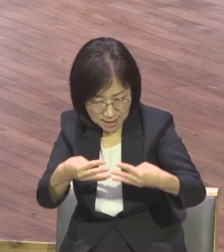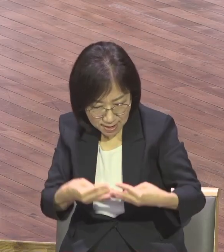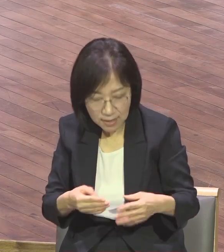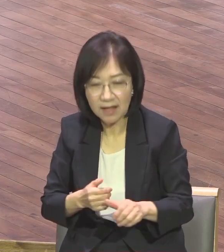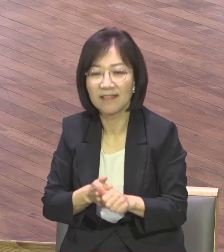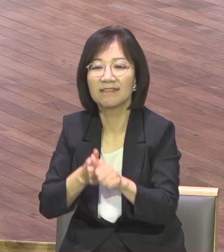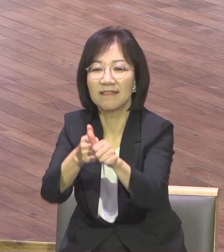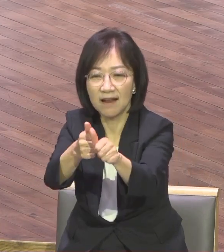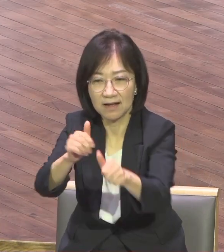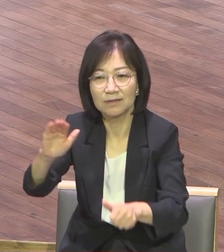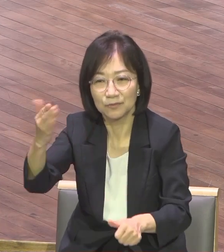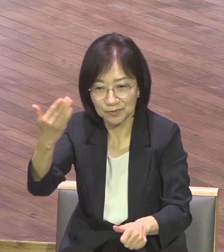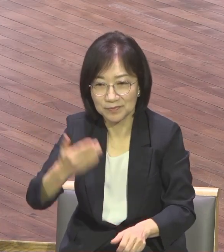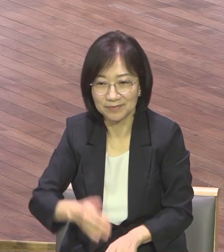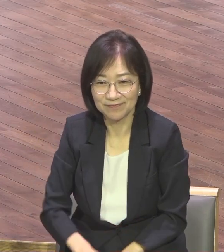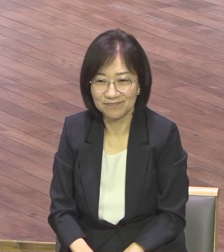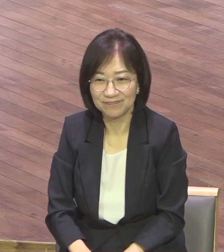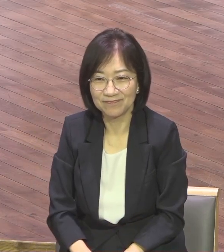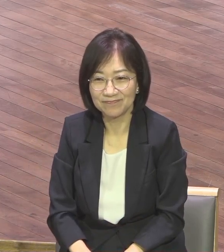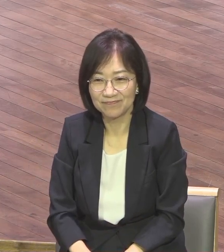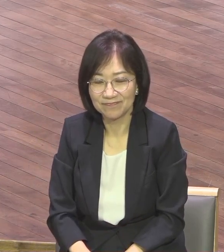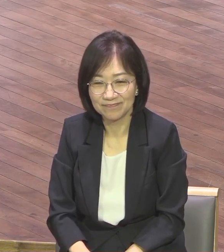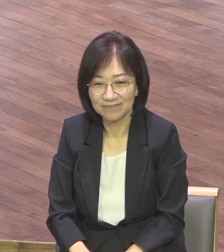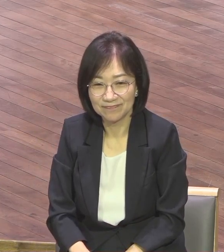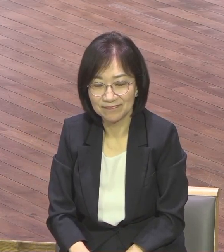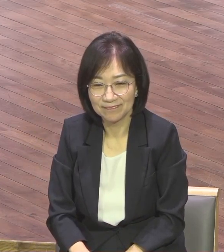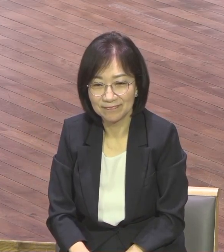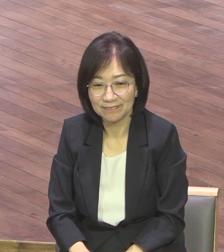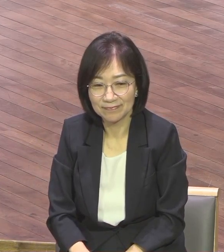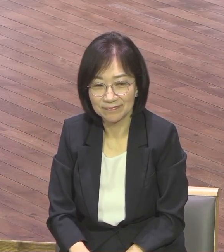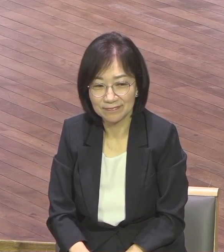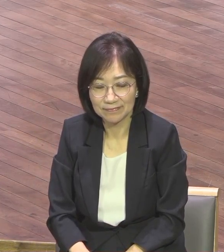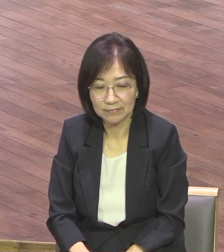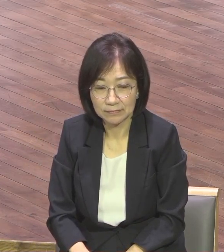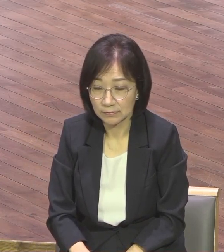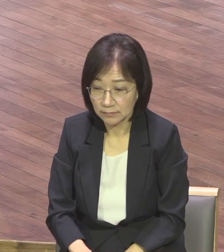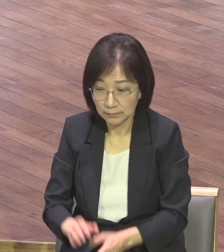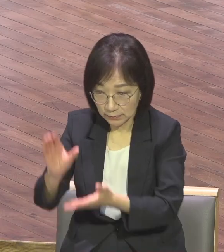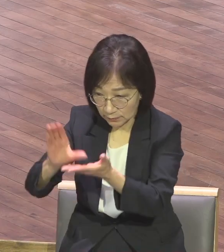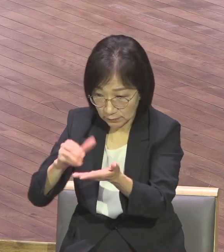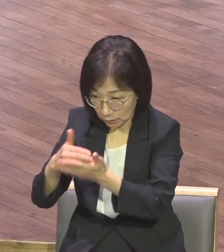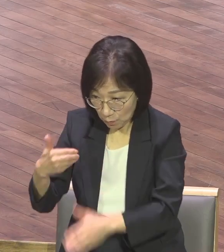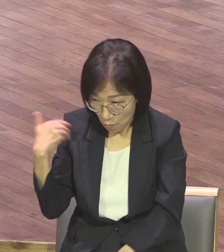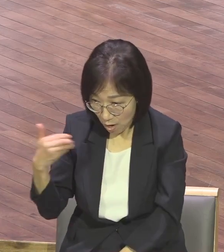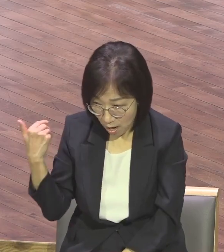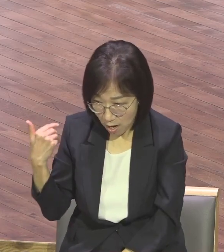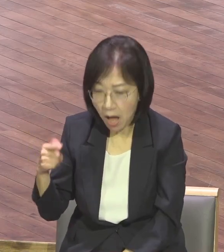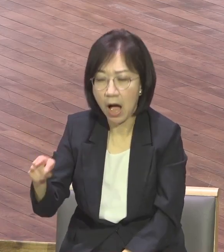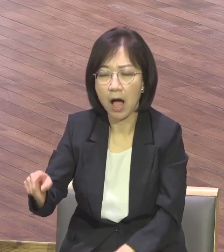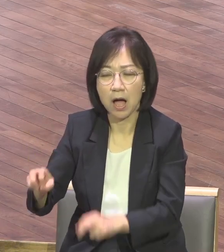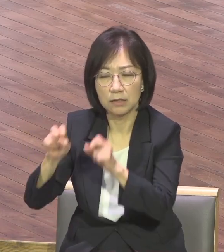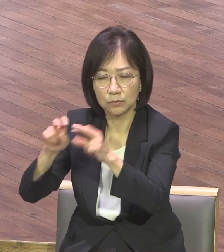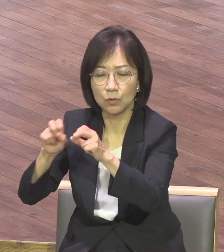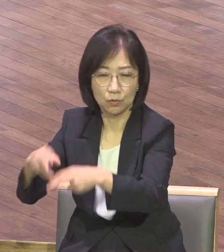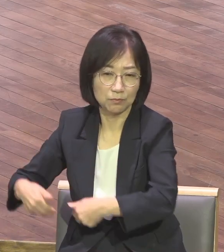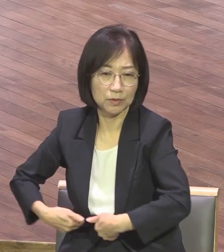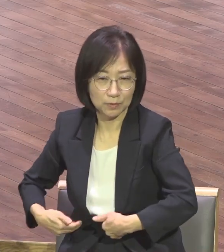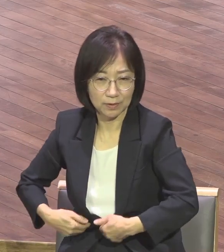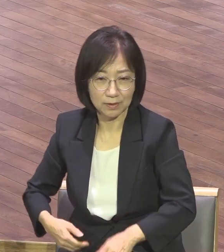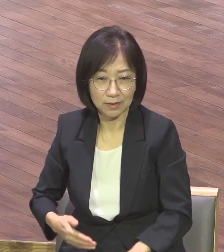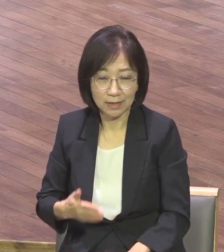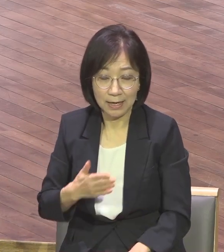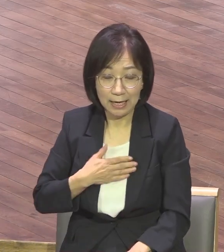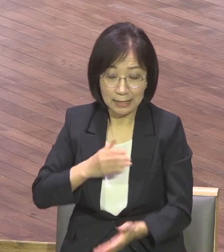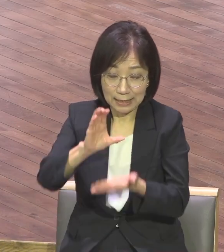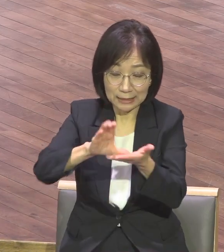것입니다. 그리스도가 없는 모든 사람은 선교지요. 그리스도를 가진 모든 사람은 선교사다라는